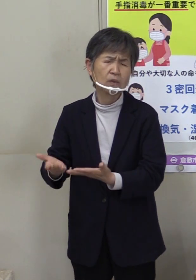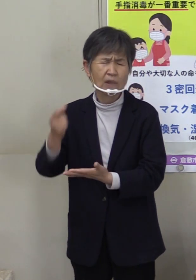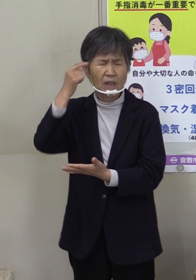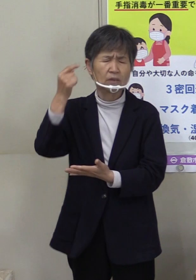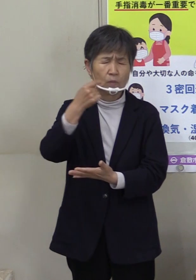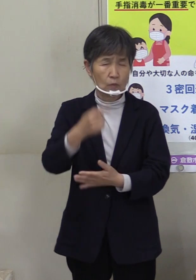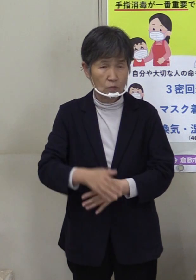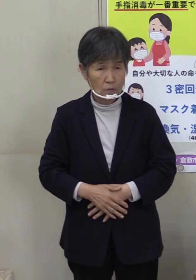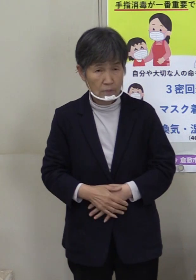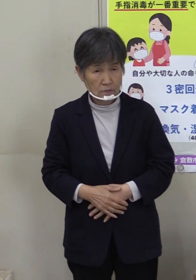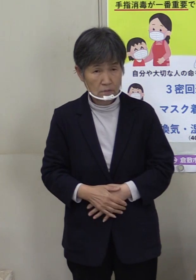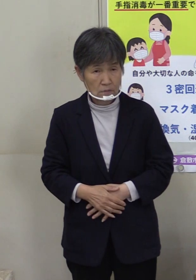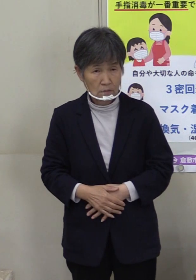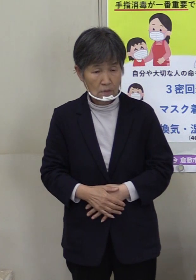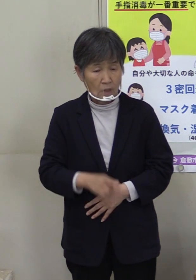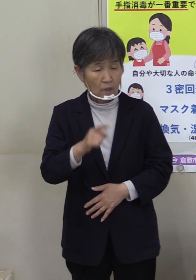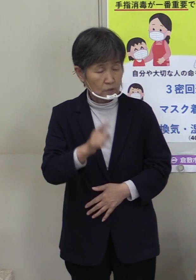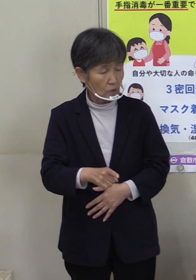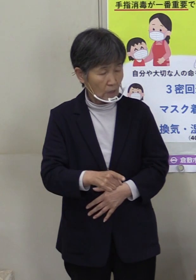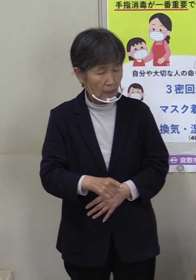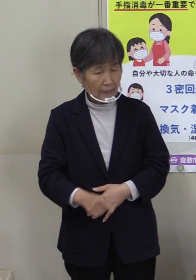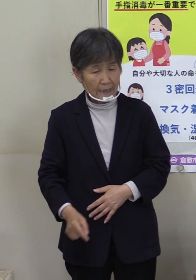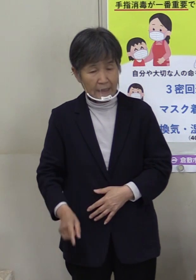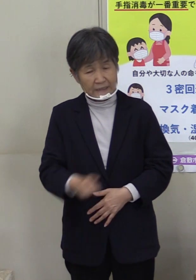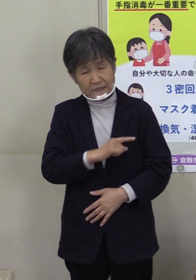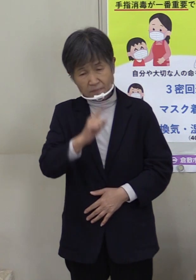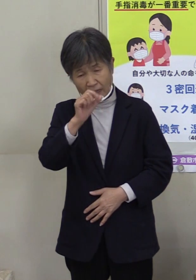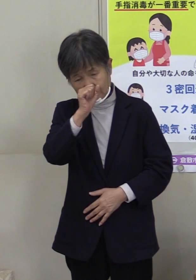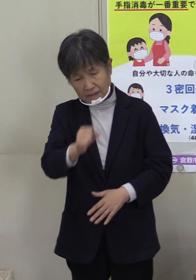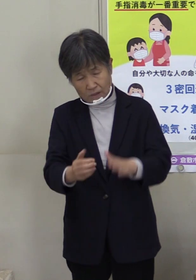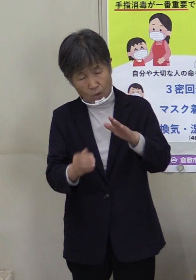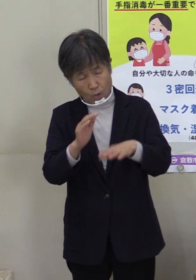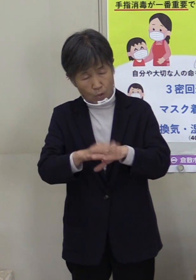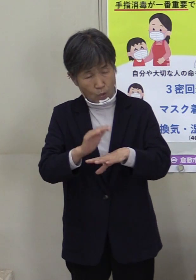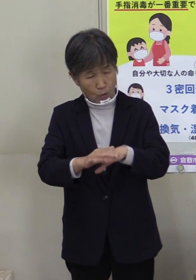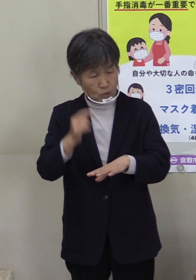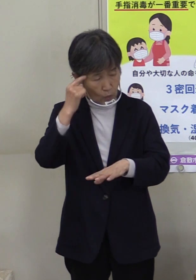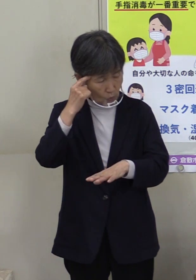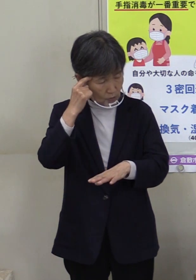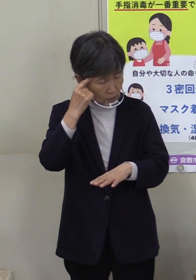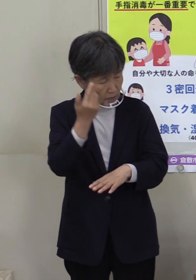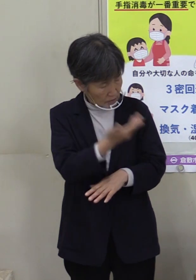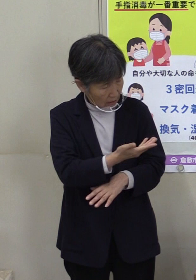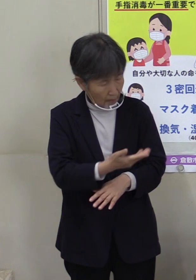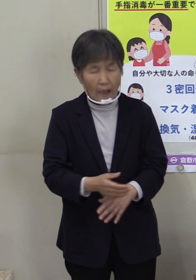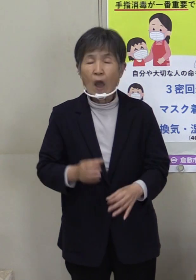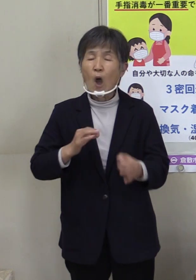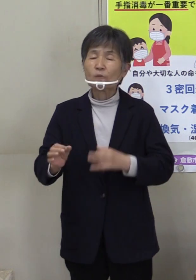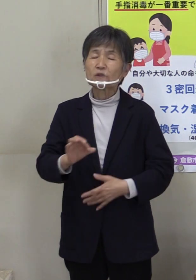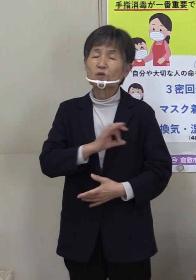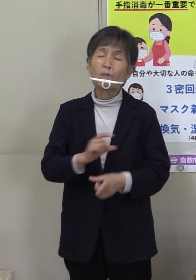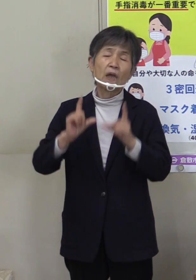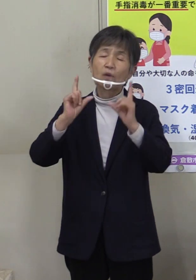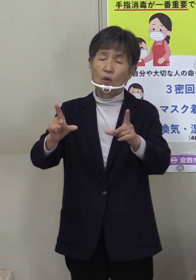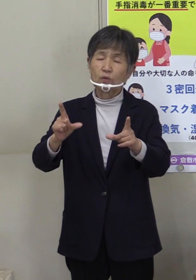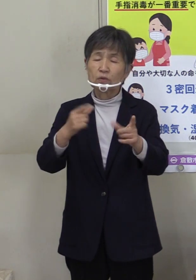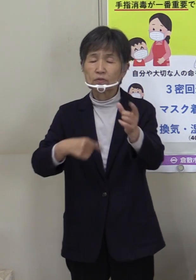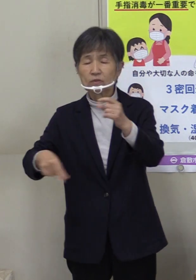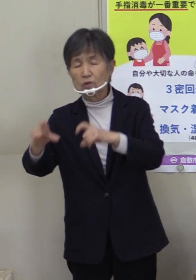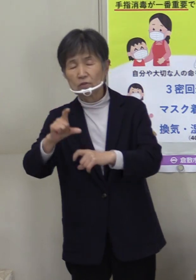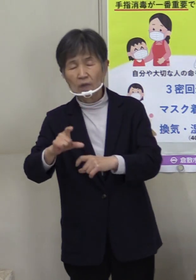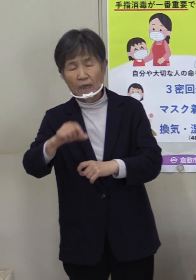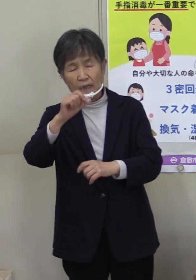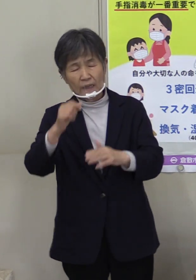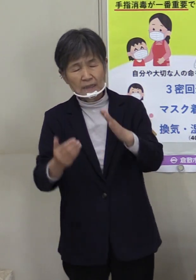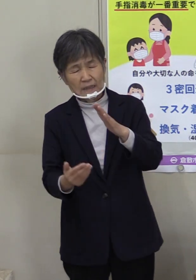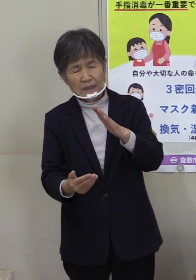ております。 それがベストだと思われているということですね。店名を公表してっていうよりは、そっちの方がベストだと思われているわけです。 まあ、